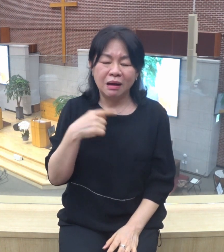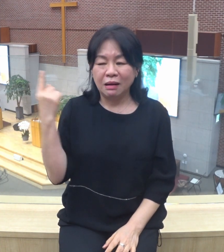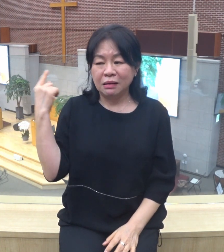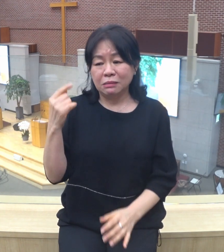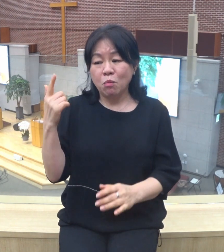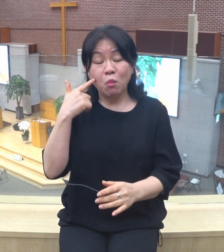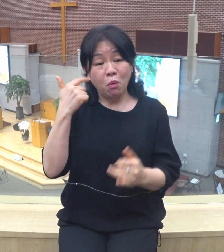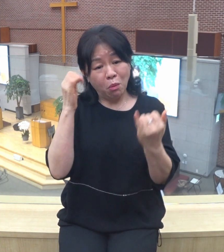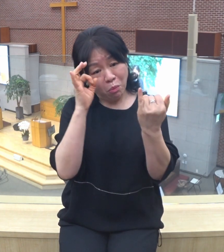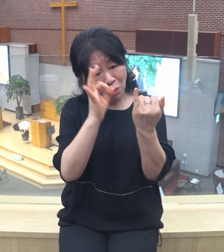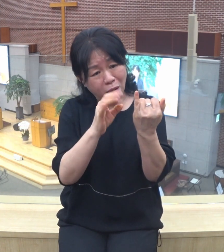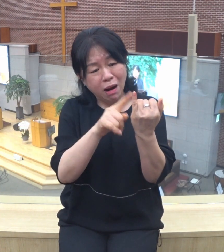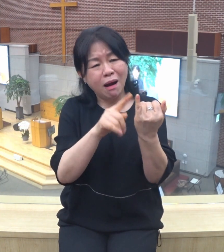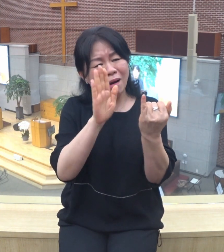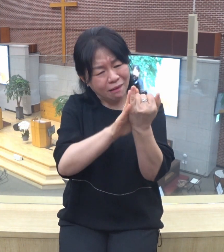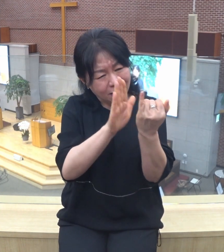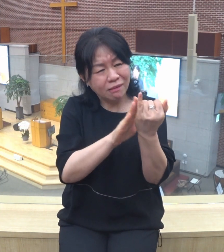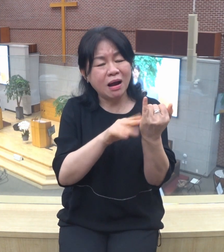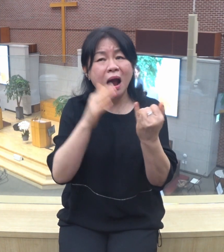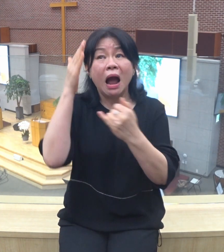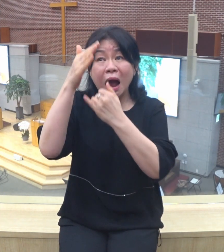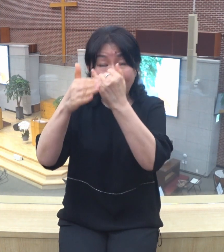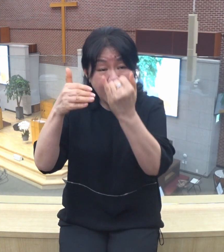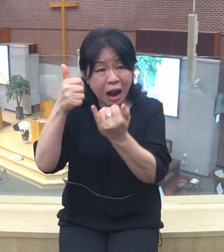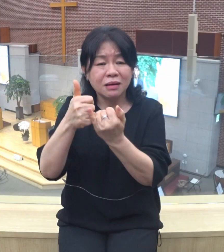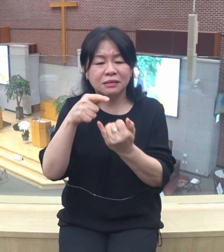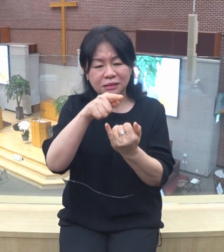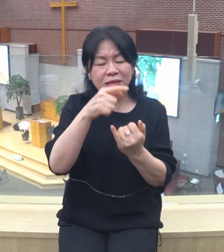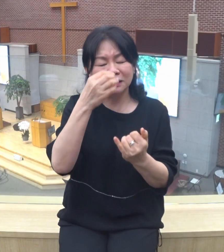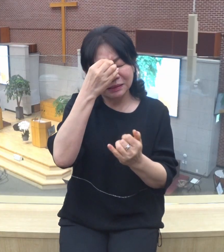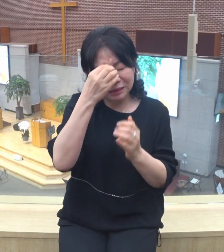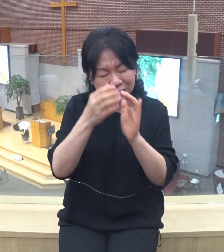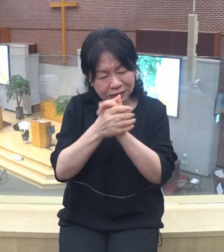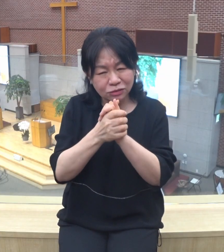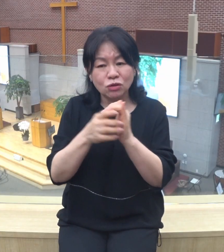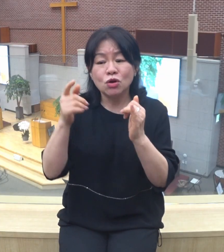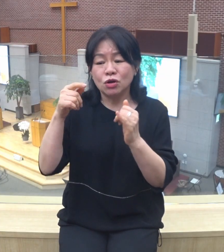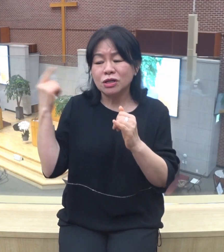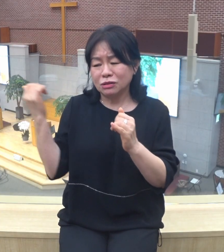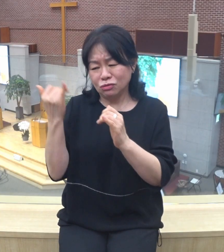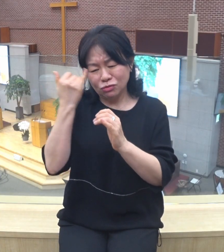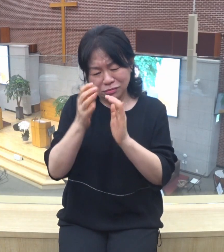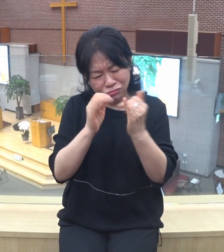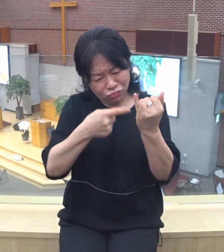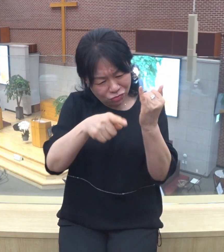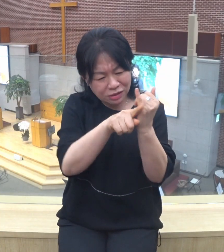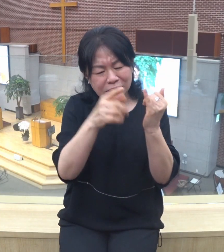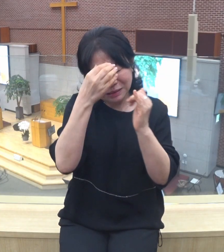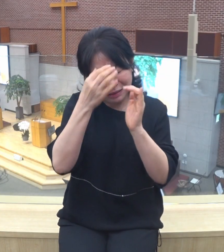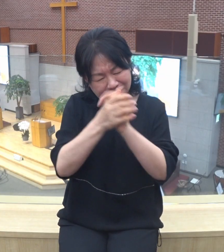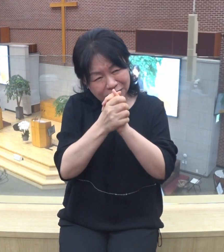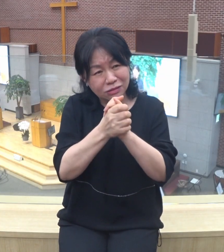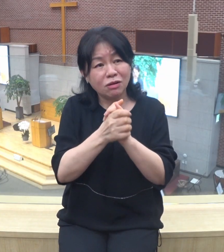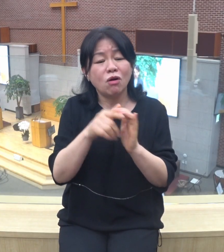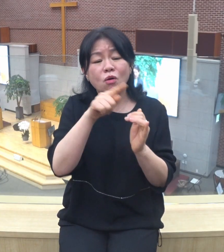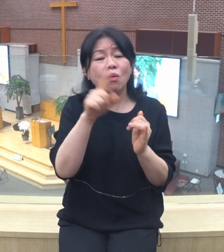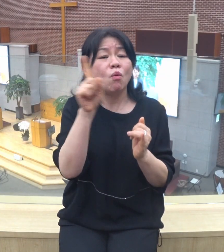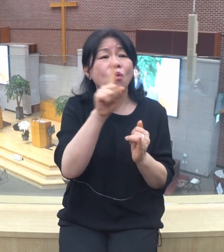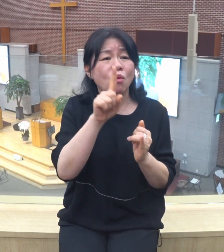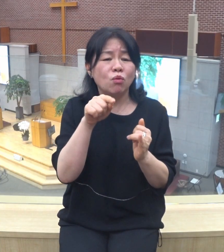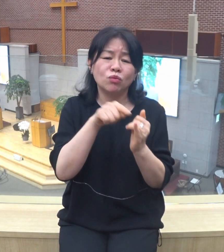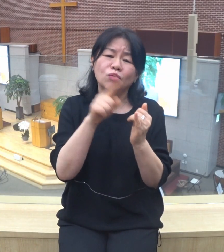안타까워하던 제게 하나님께서 기도할 때 이런 마음을 주셨습니다. 하나님께서 이분을 어떤